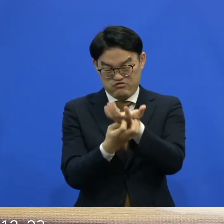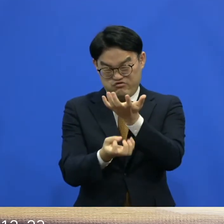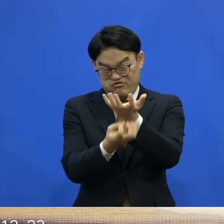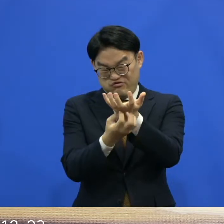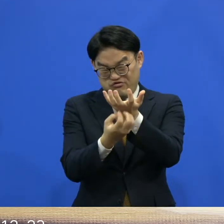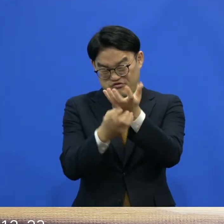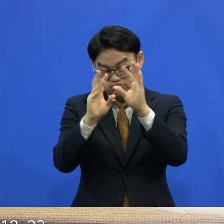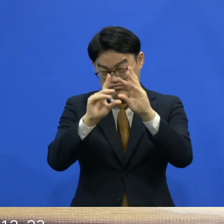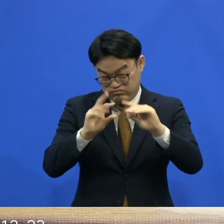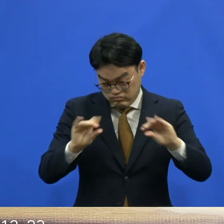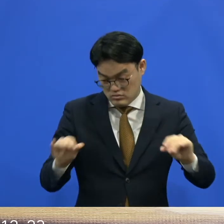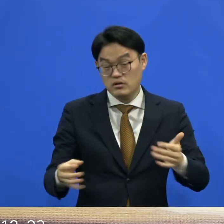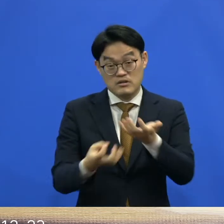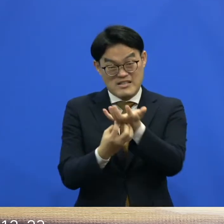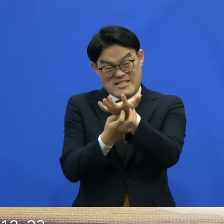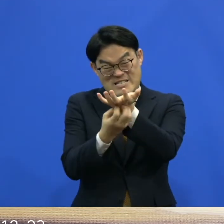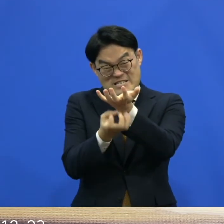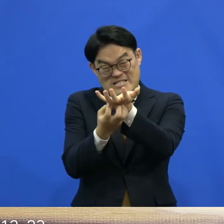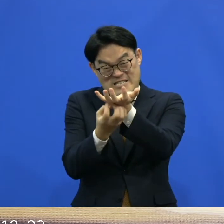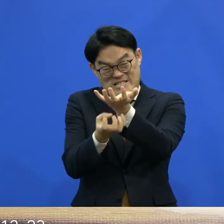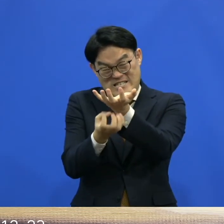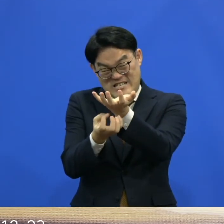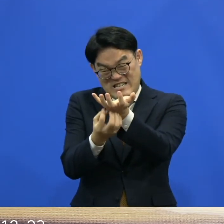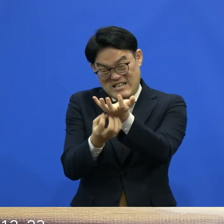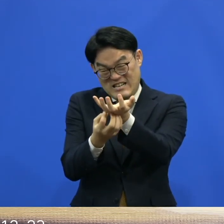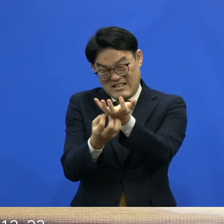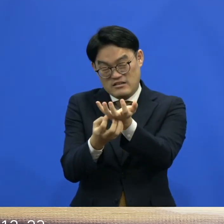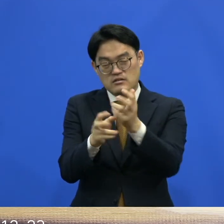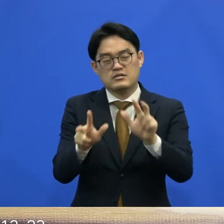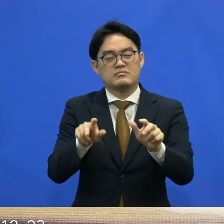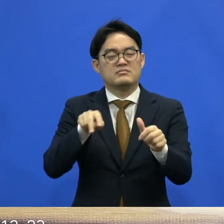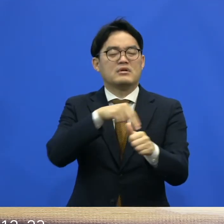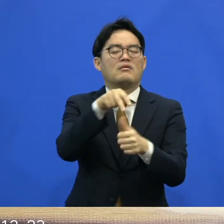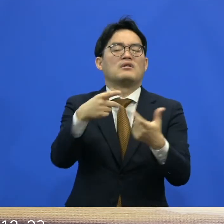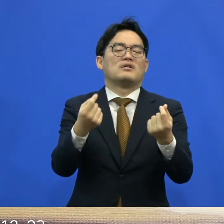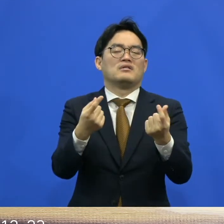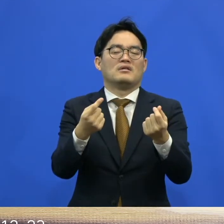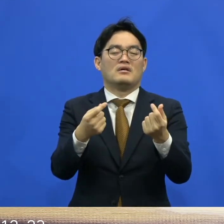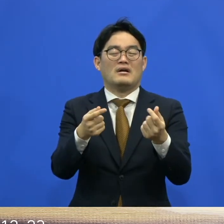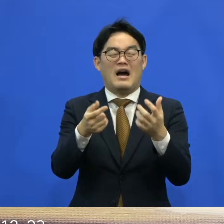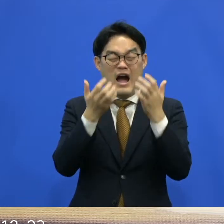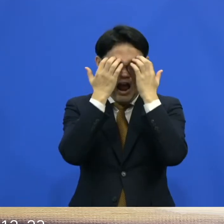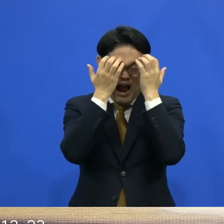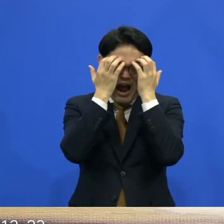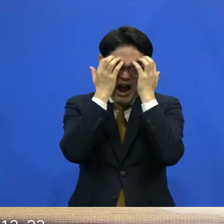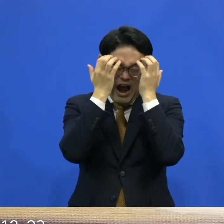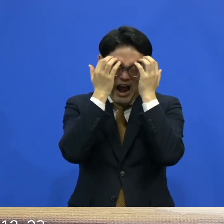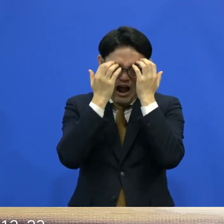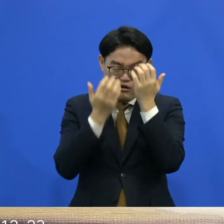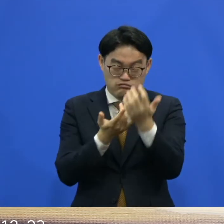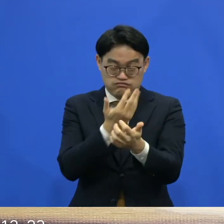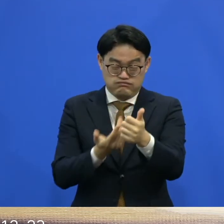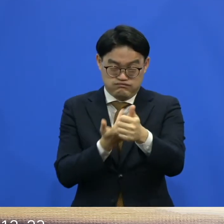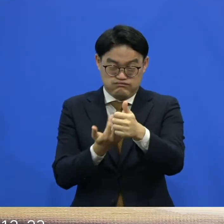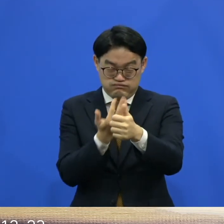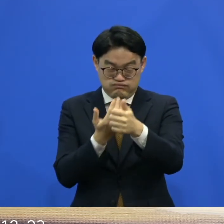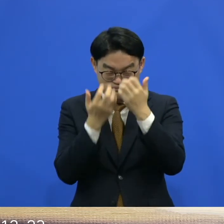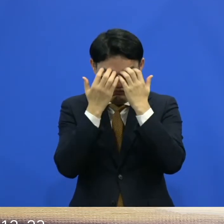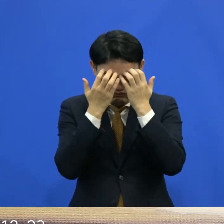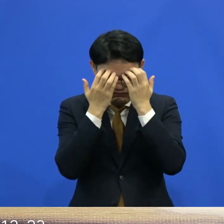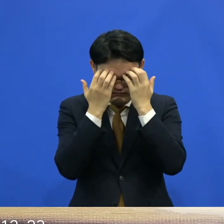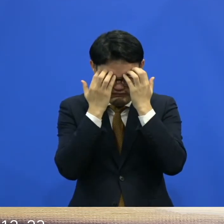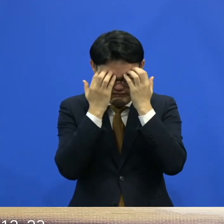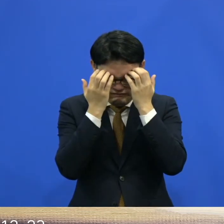이것을 시편의 기자가 요셉의 생애를 이렇게 요약하고 있습니다. 시편